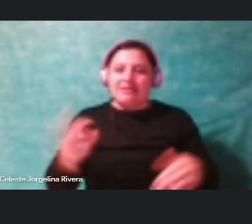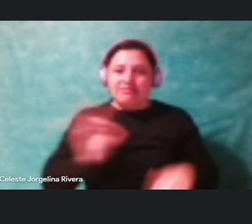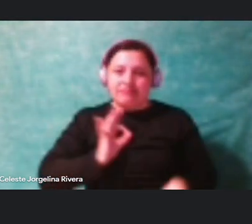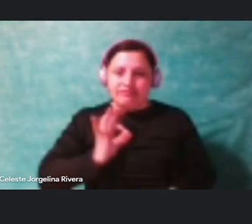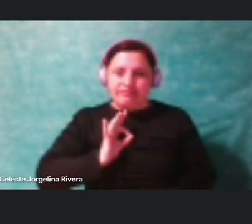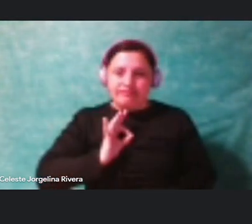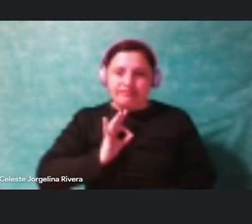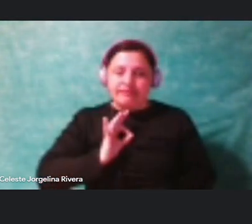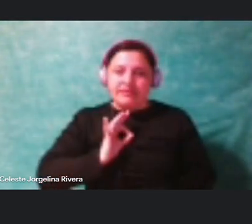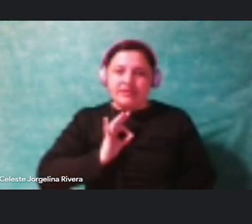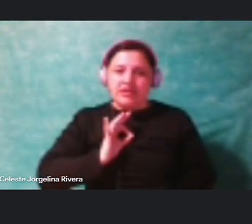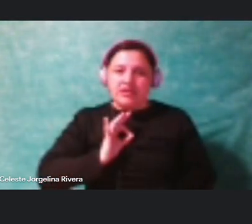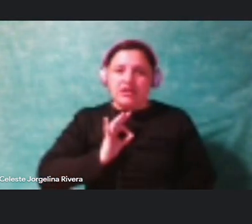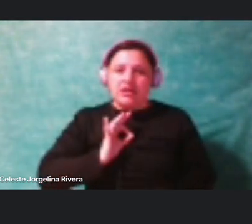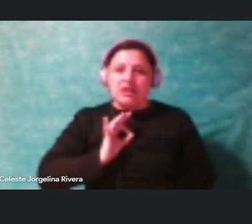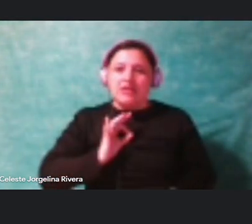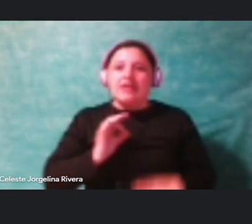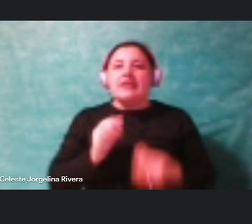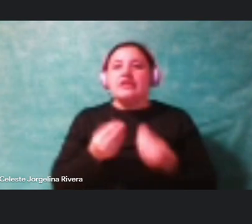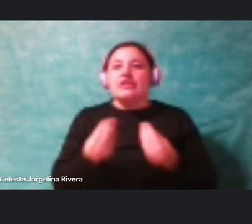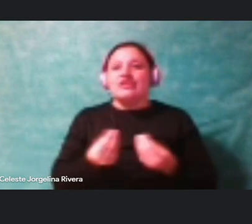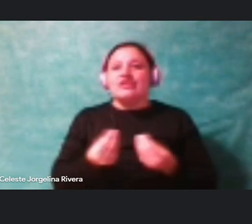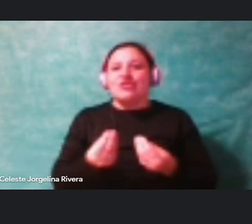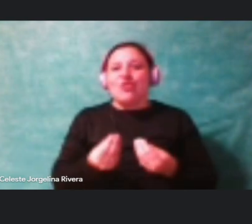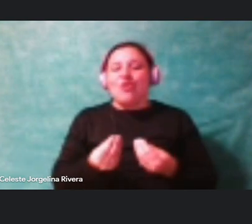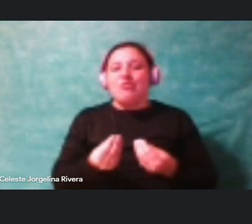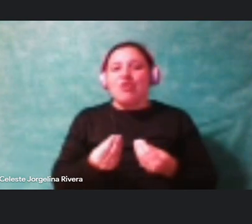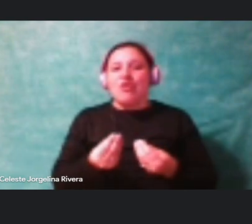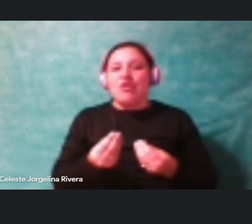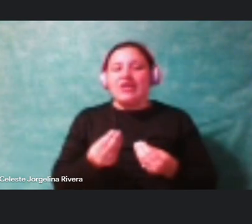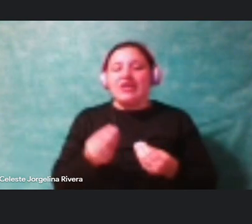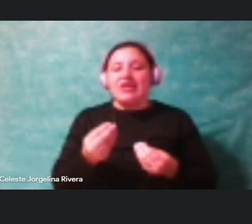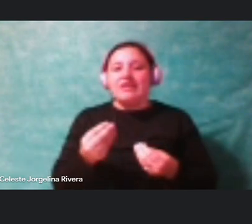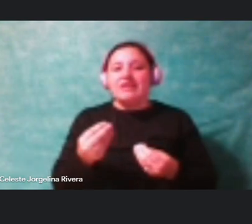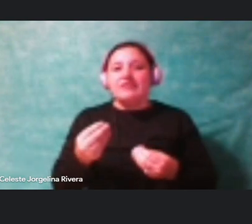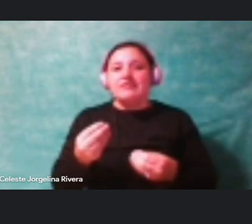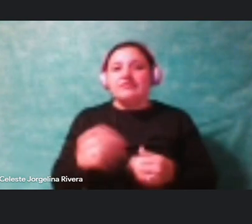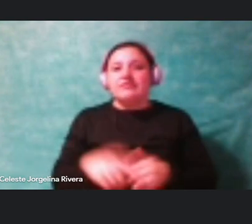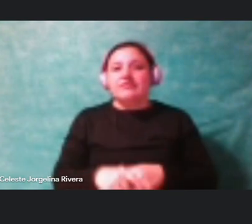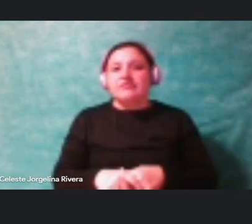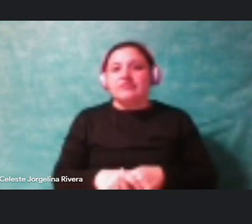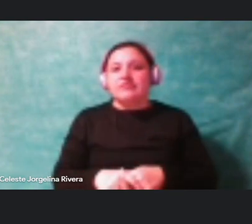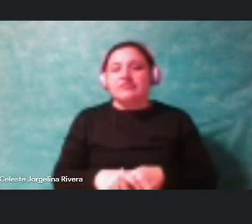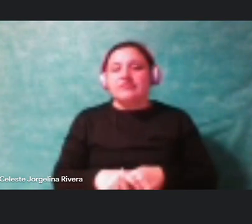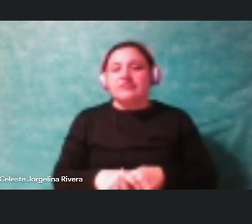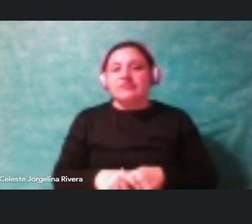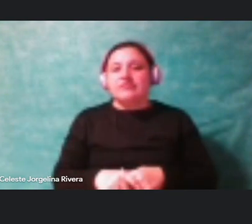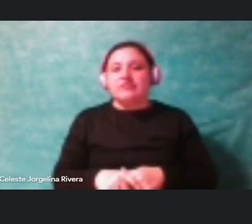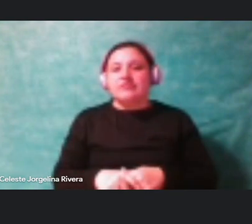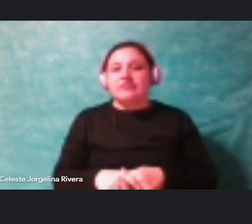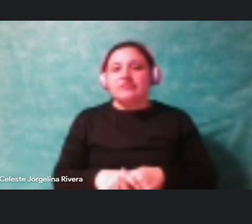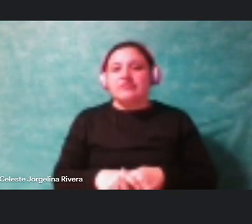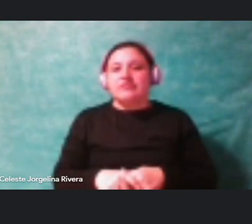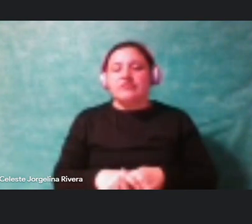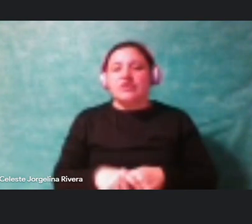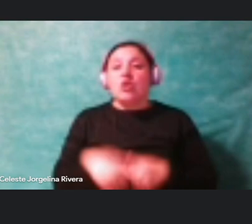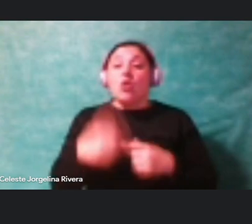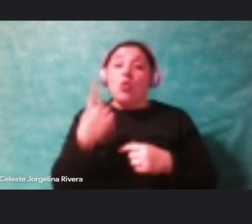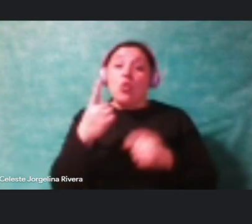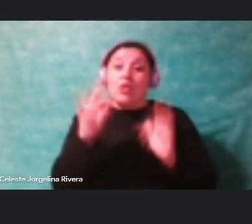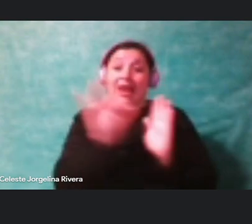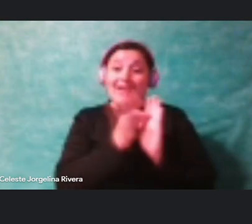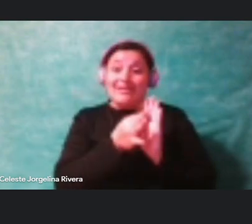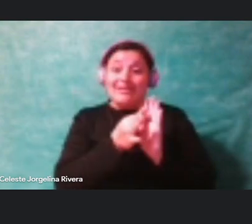que lo voy a poner al final de la, al principio del archivo. Entonces van a tener así una actividad con